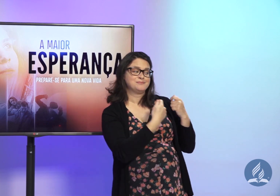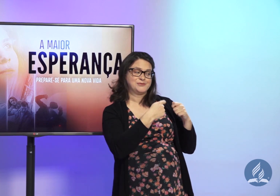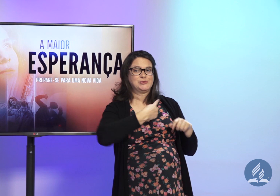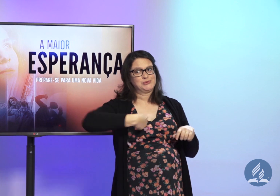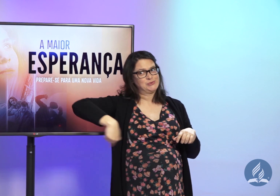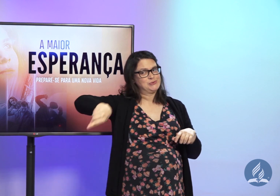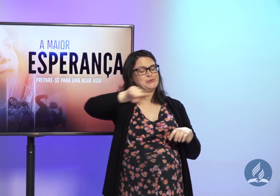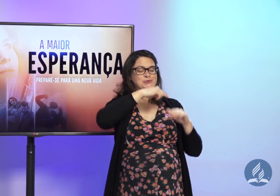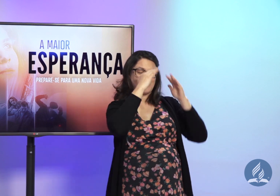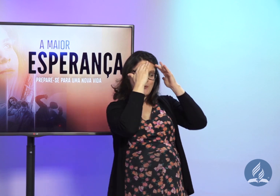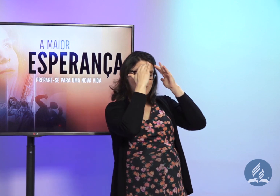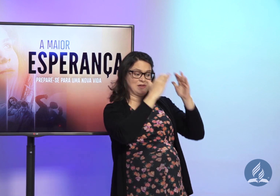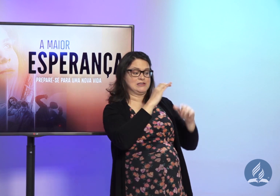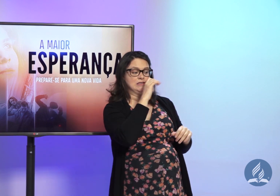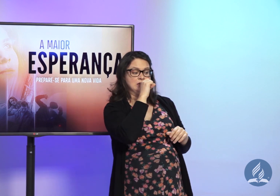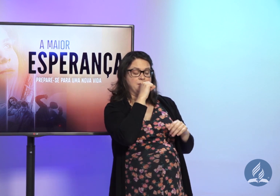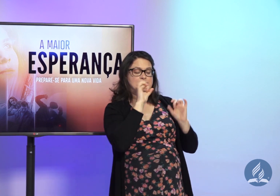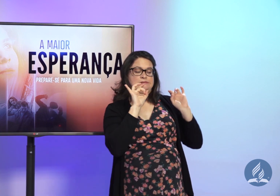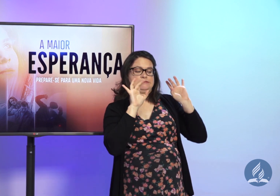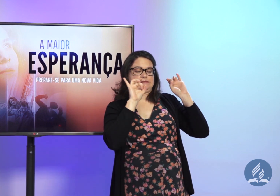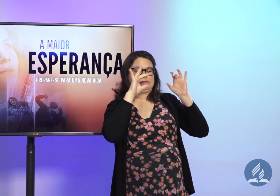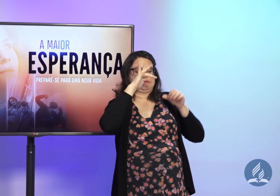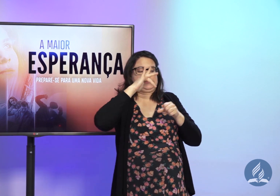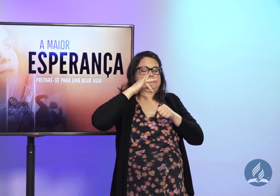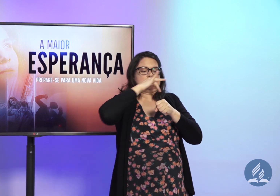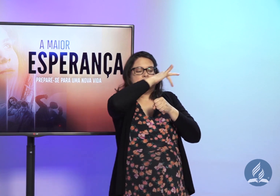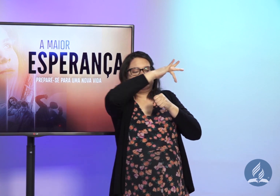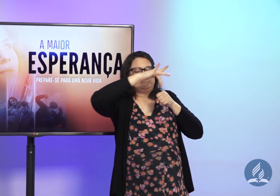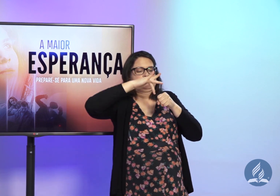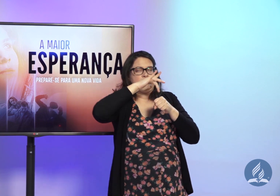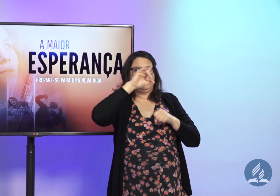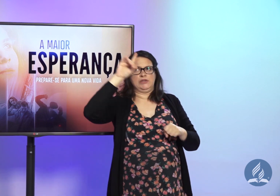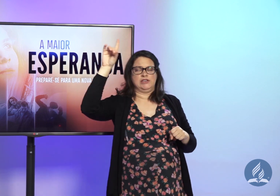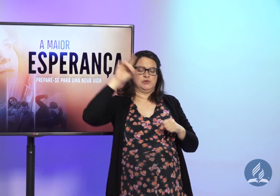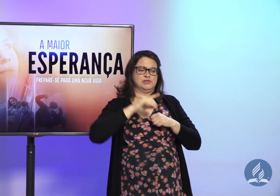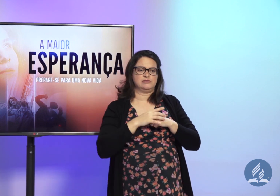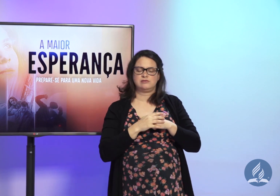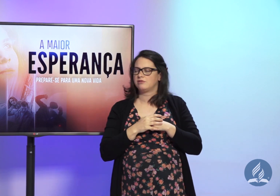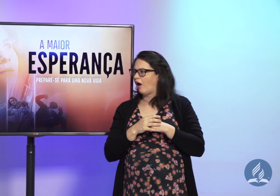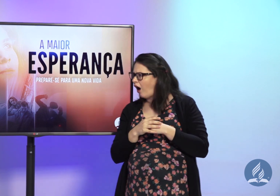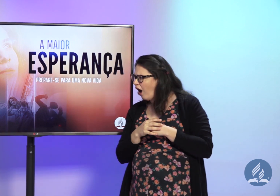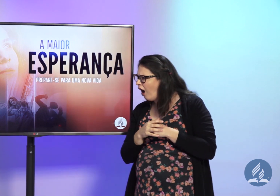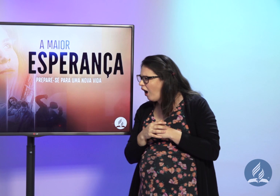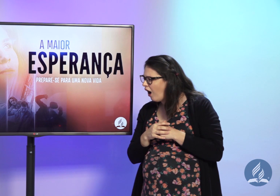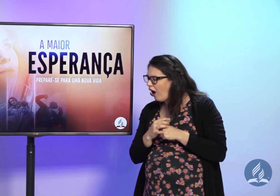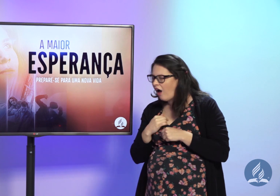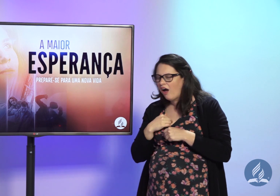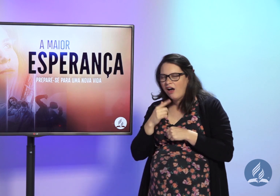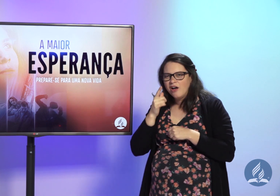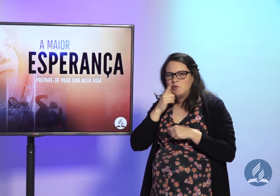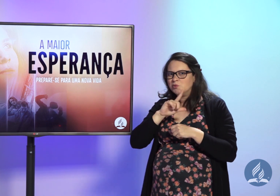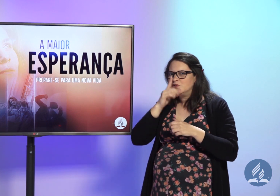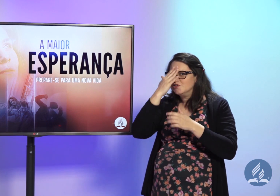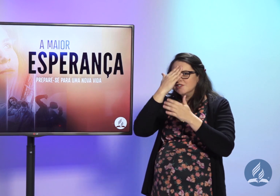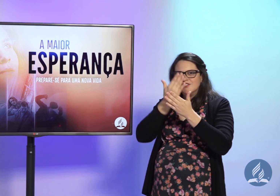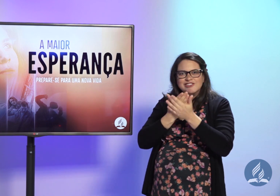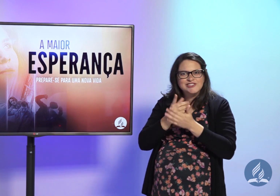disse: nós obedecemos o sábado porque o sábado é um dia santo, é especial. E ele disse: nossa, eu não